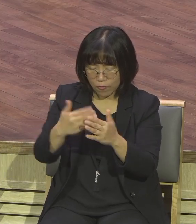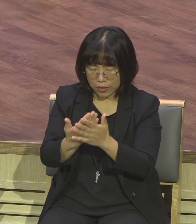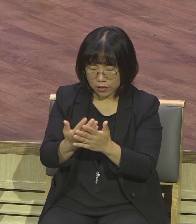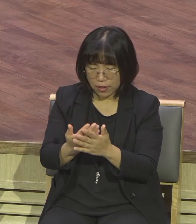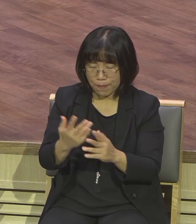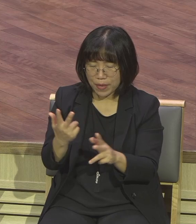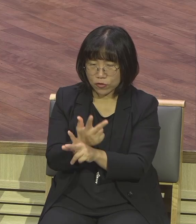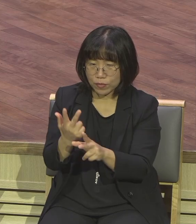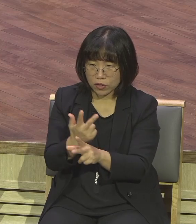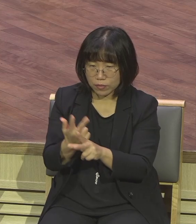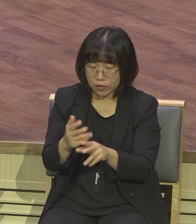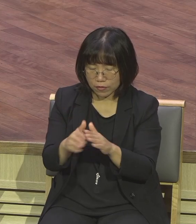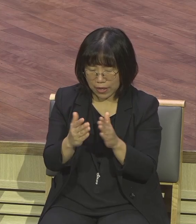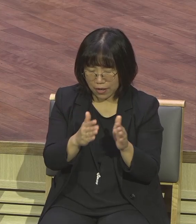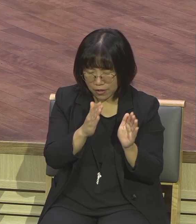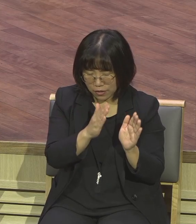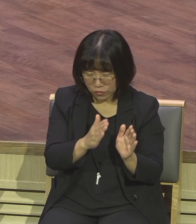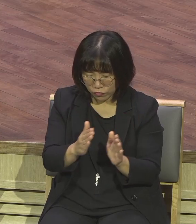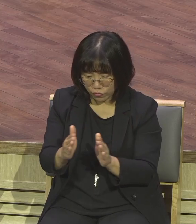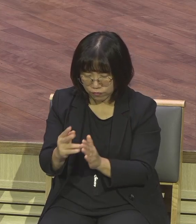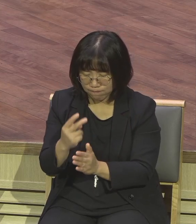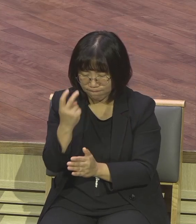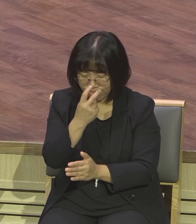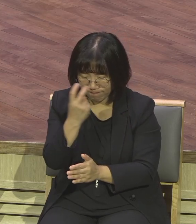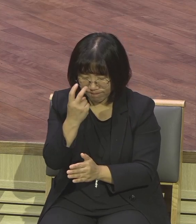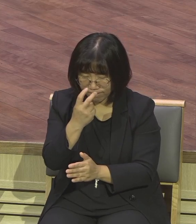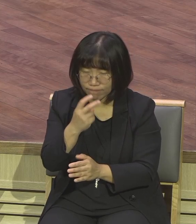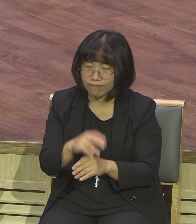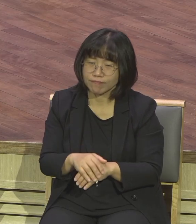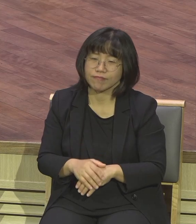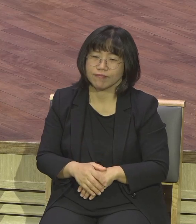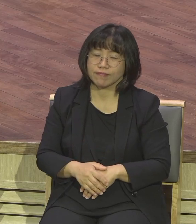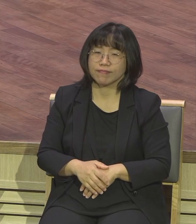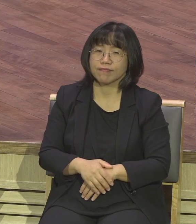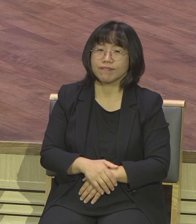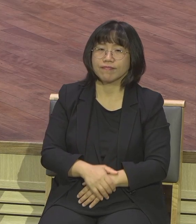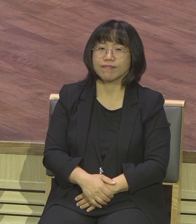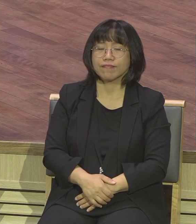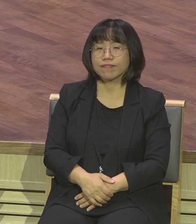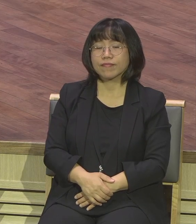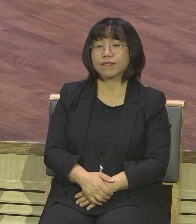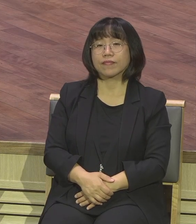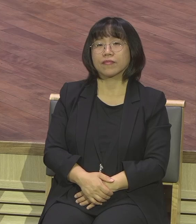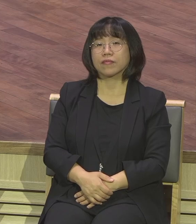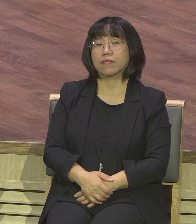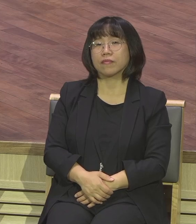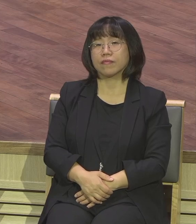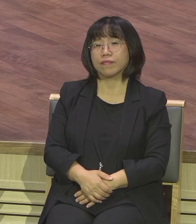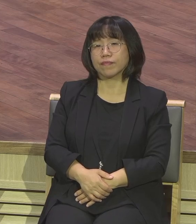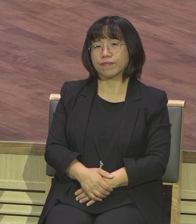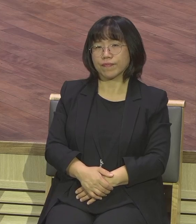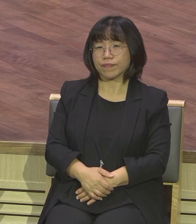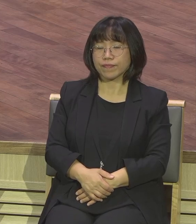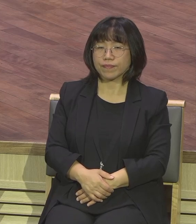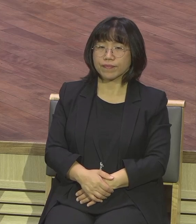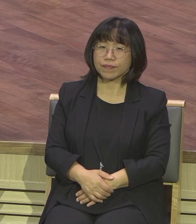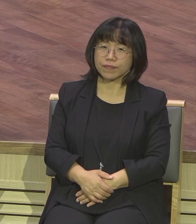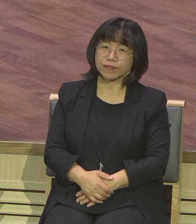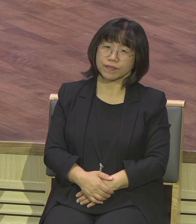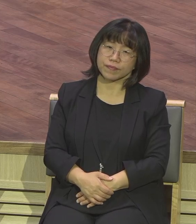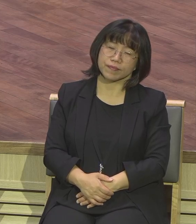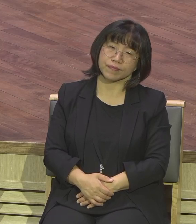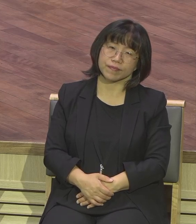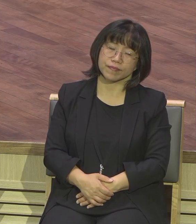매주 쫙 지금까지 통계 쫙 여러분 상상도 못할 만큼 전문가들이라 쫙 내고 있어요.